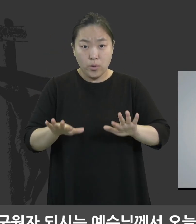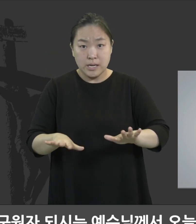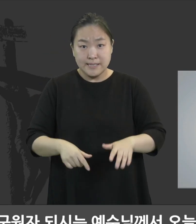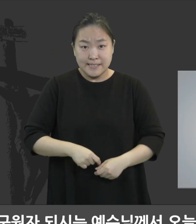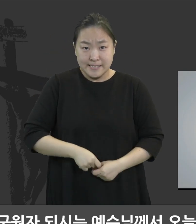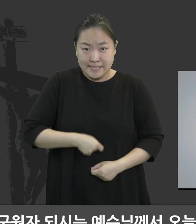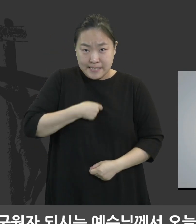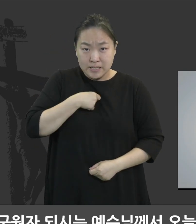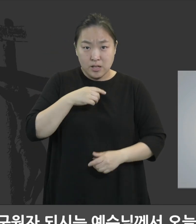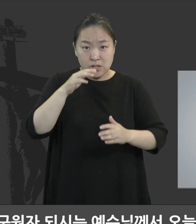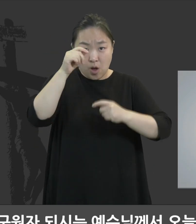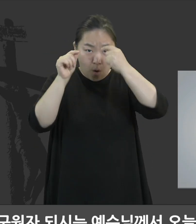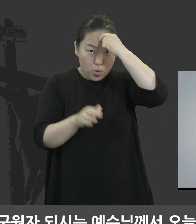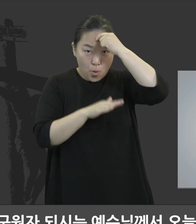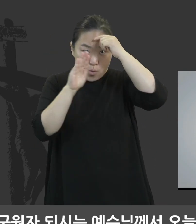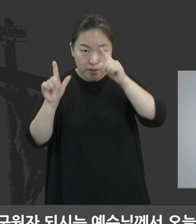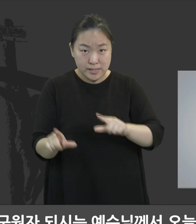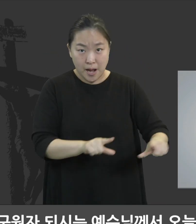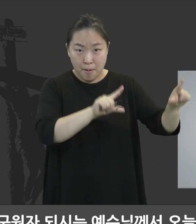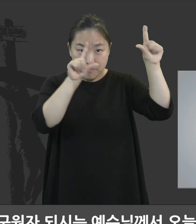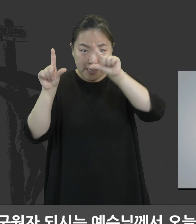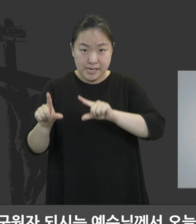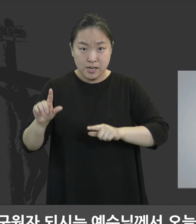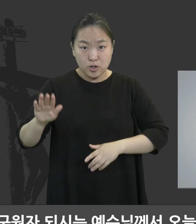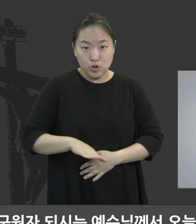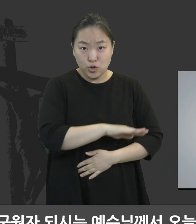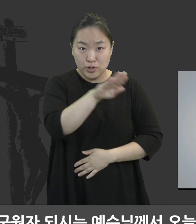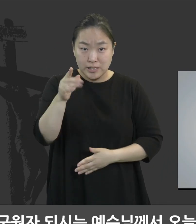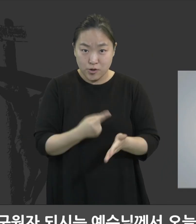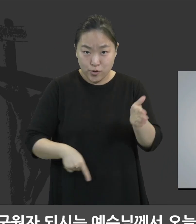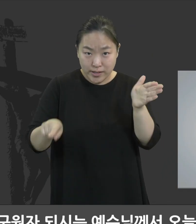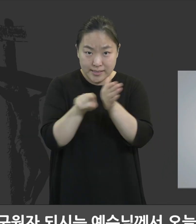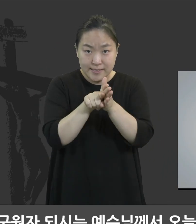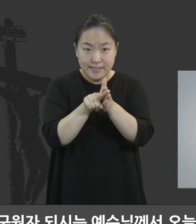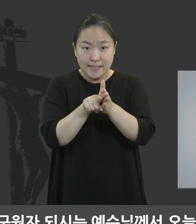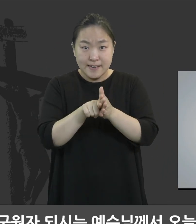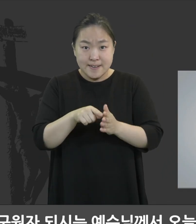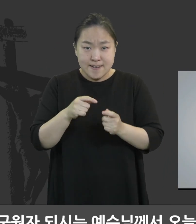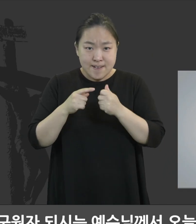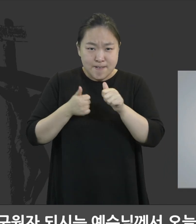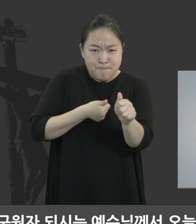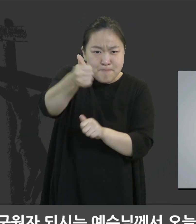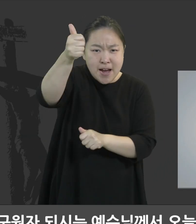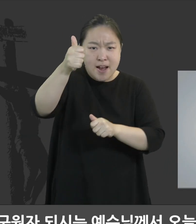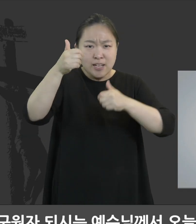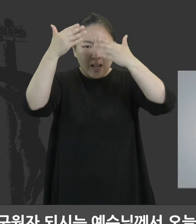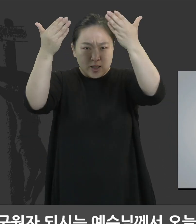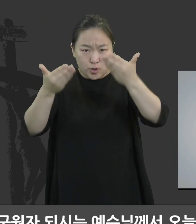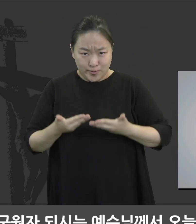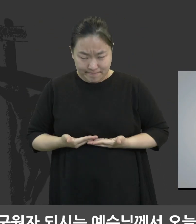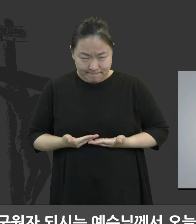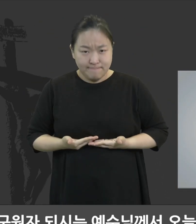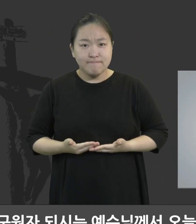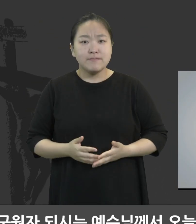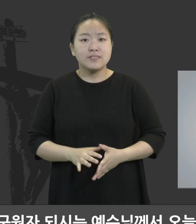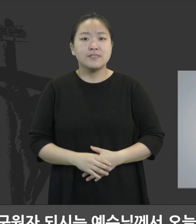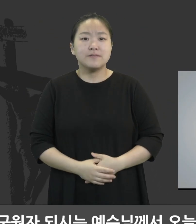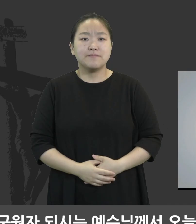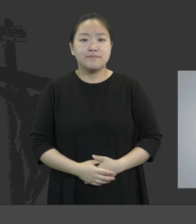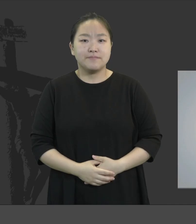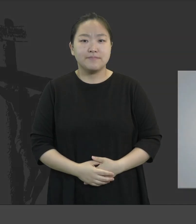예수님께서 오늘도 신실한 성도의 삶을 살고자 분투하는 우리를 반드시 이기게 하실